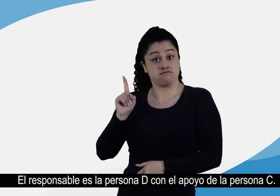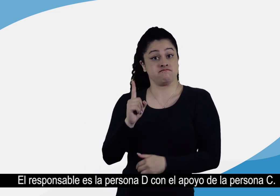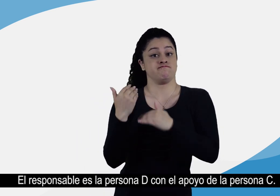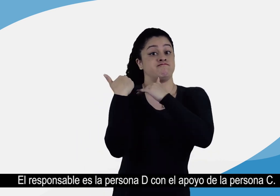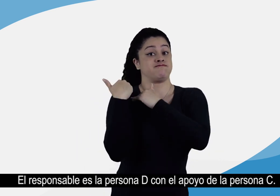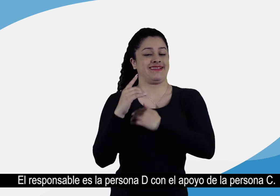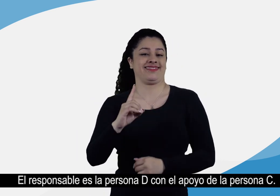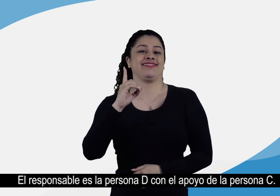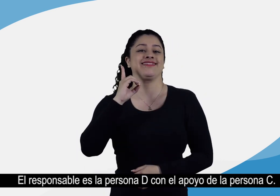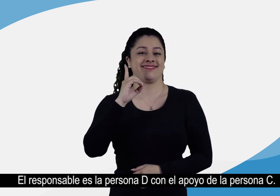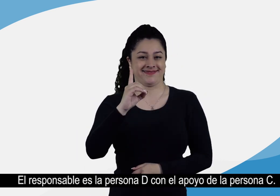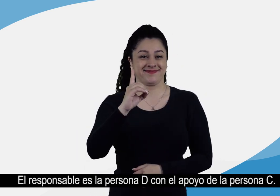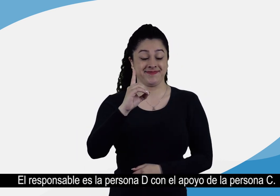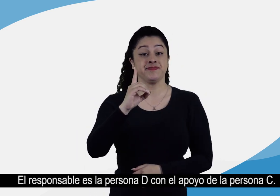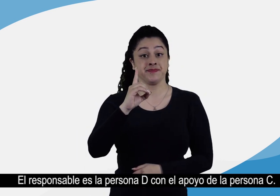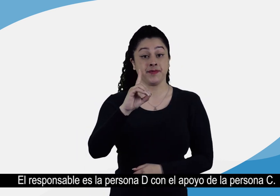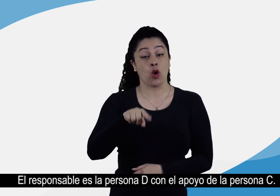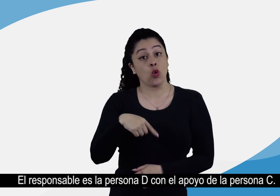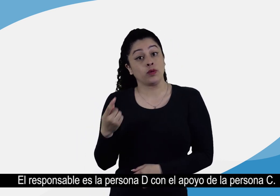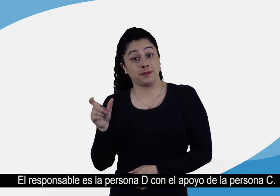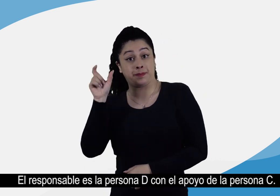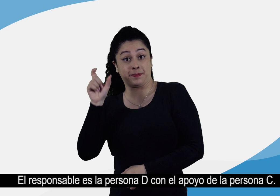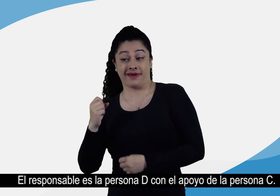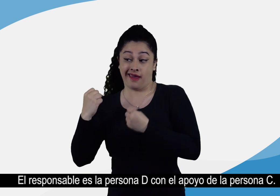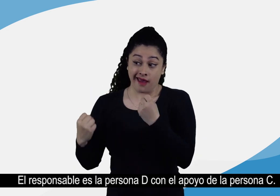persona D Con el apoyo De la persona C